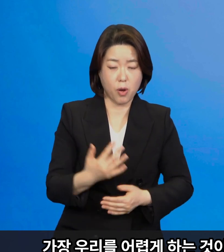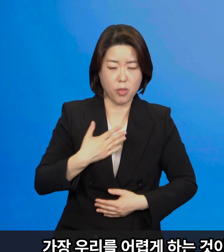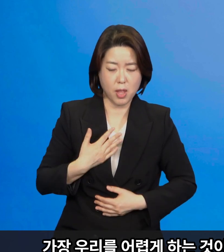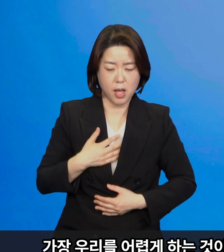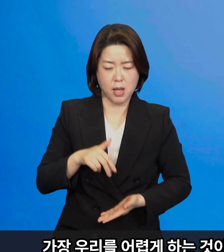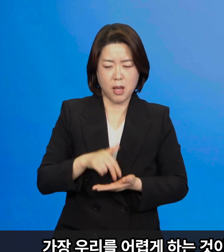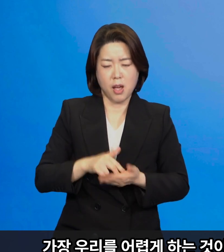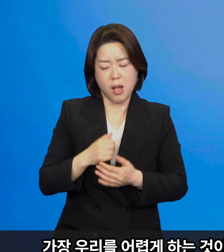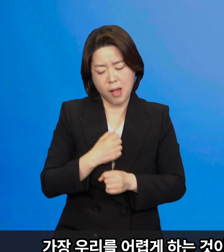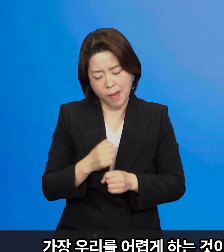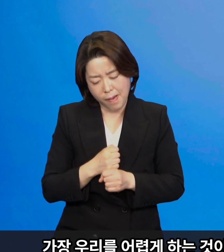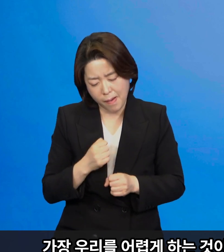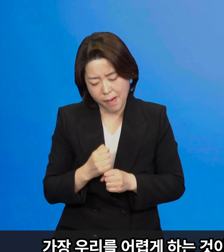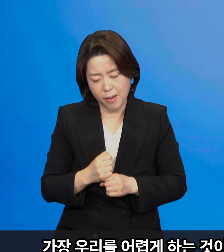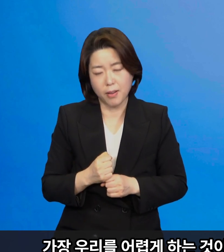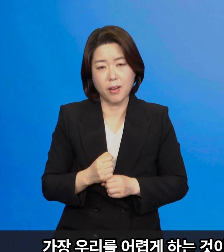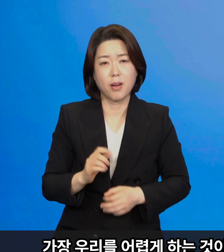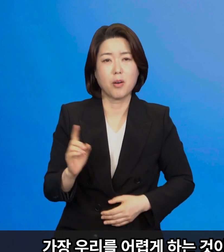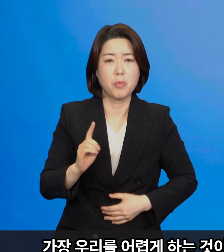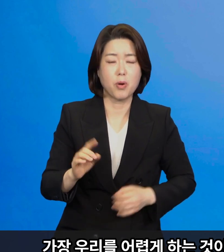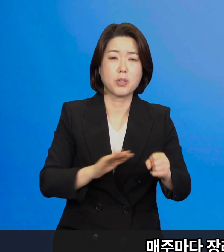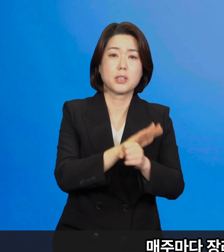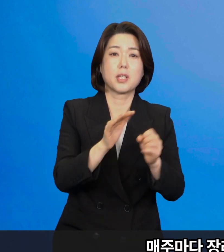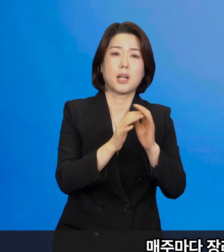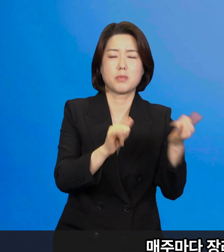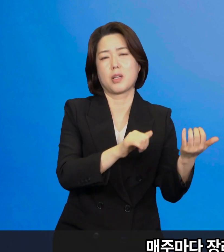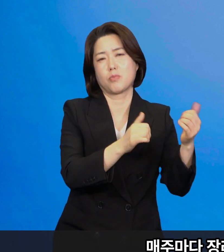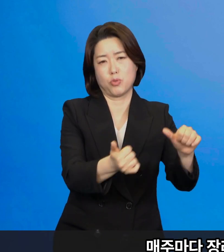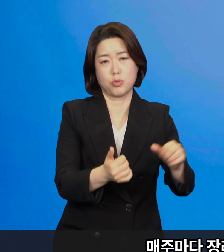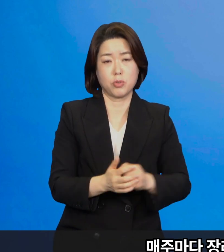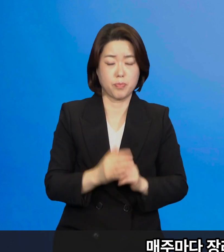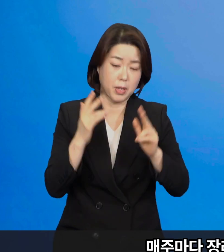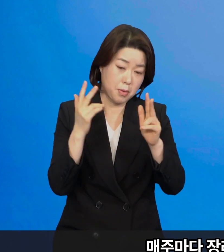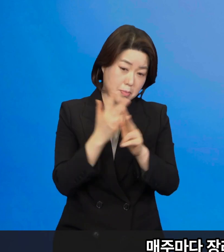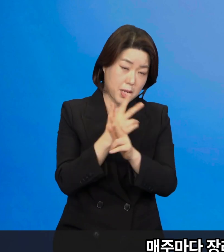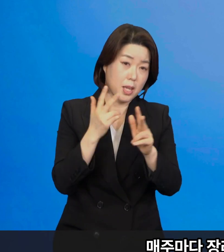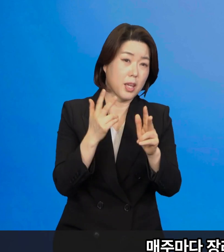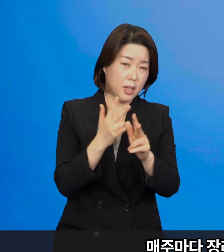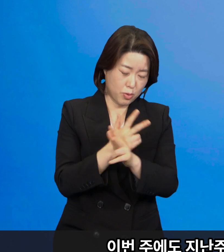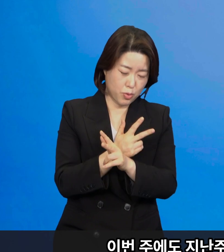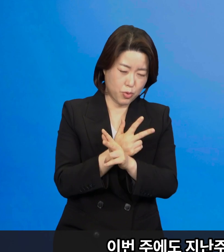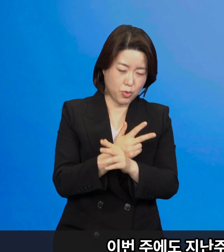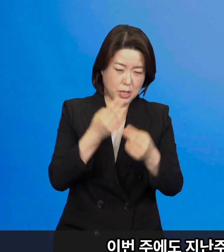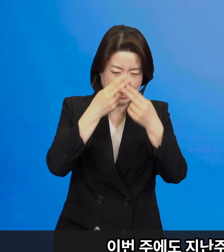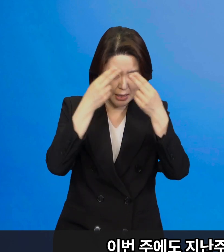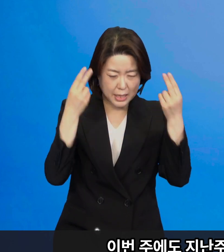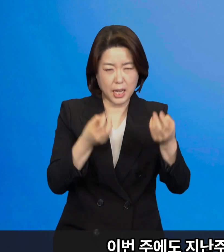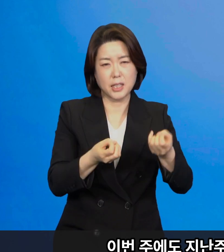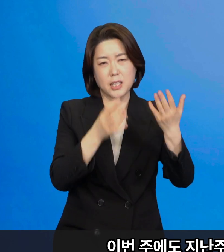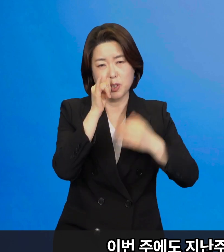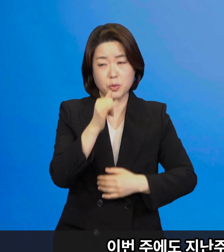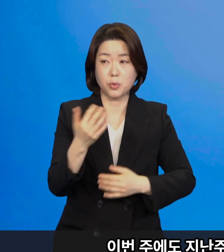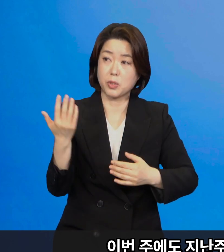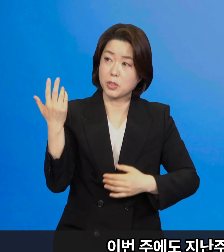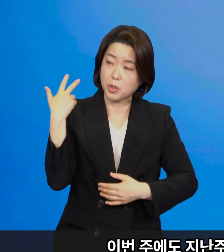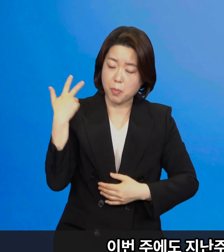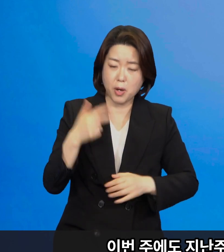하는 것이 바로 사랑한 이의 죽음이에요. 매주마다 장례식이 있습니다. 이번 주에도